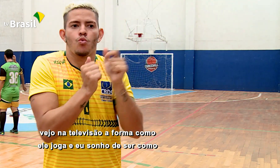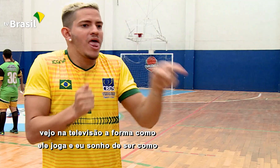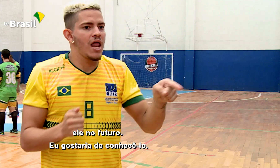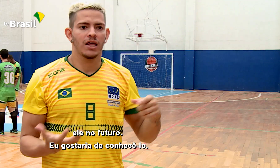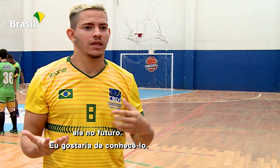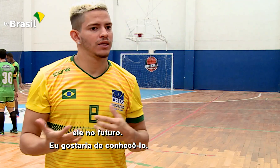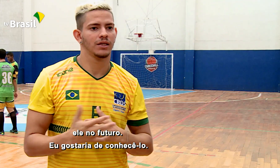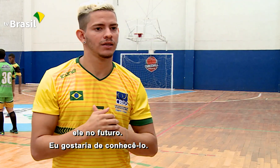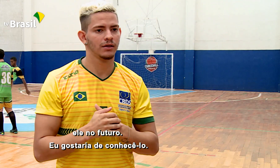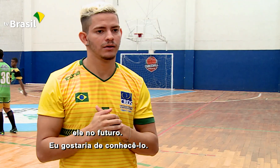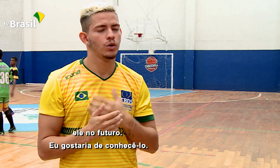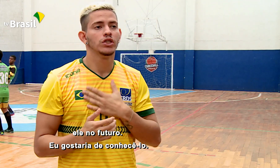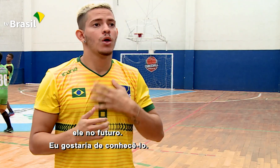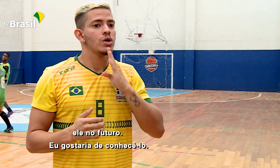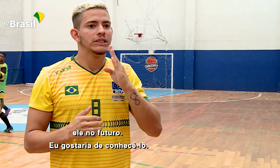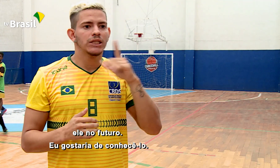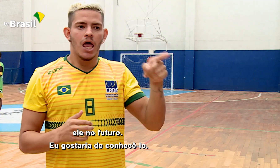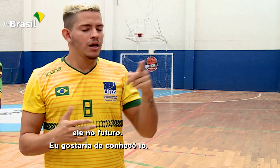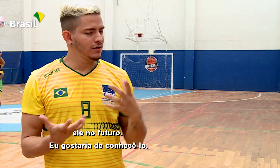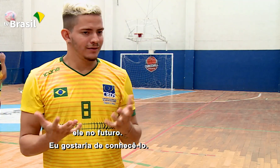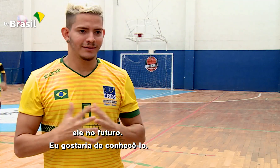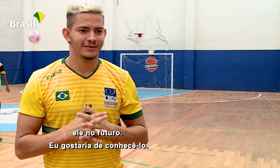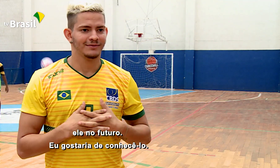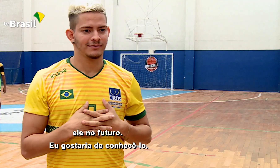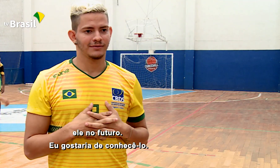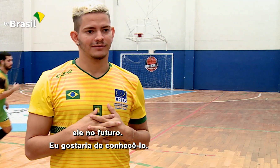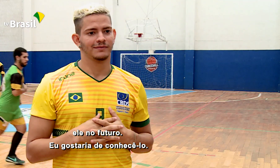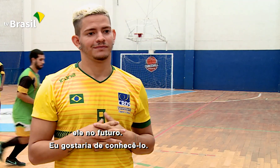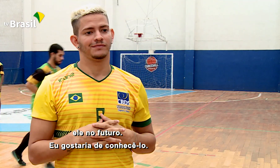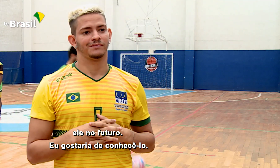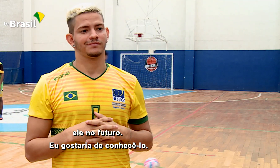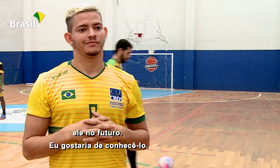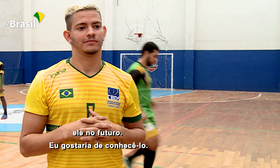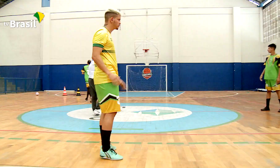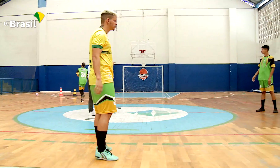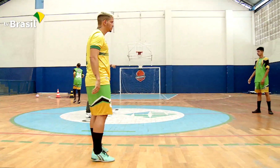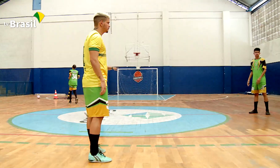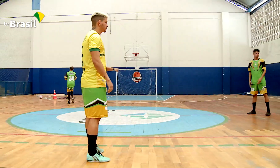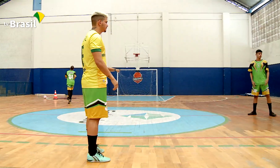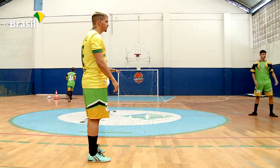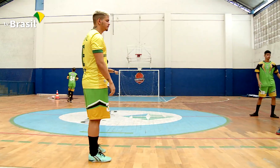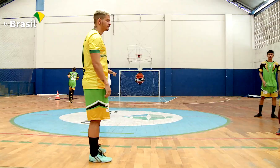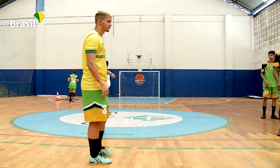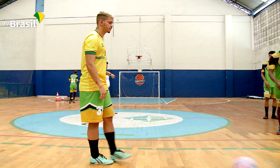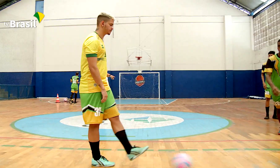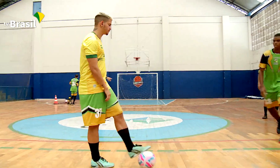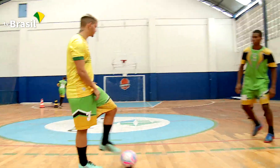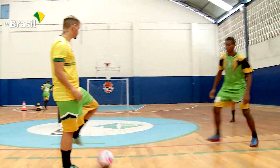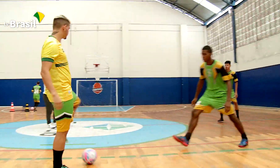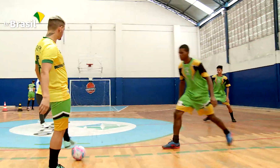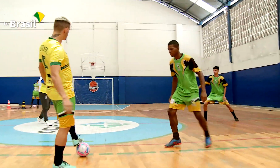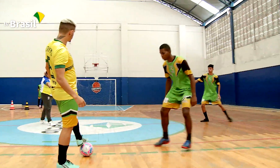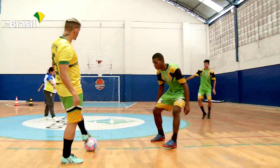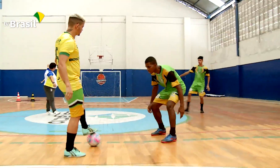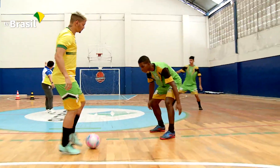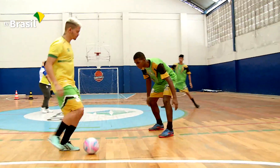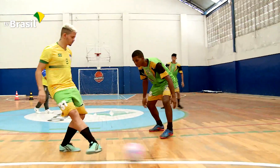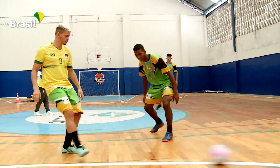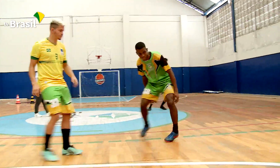como ele no futuro. Eu gostaria de conhecê-lo. Marcado por um jogador, Luan recebe a bola e toca para Matheus da lateral da